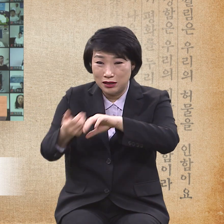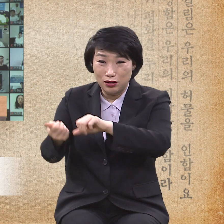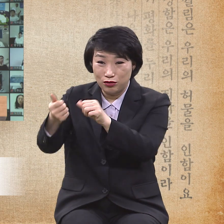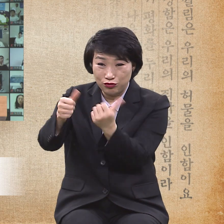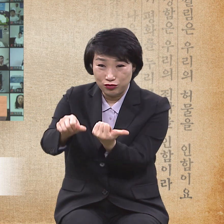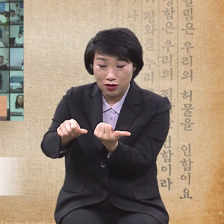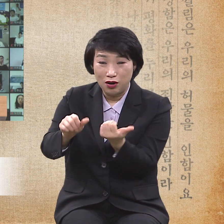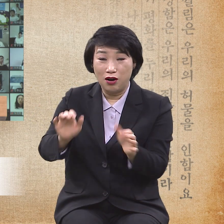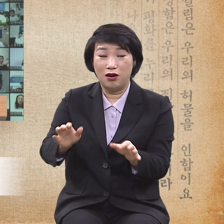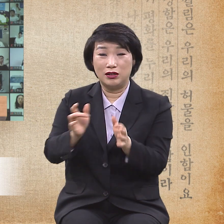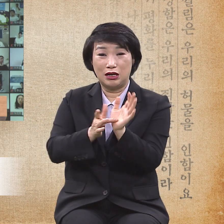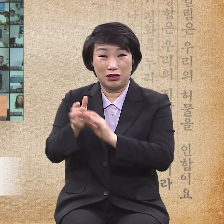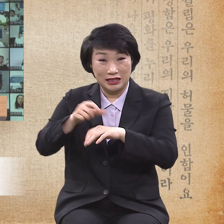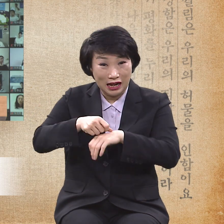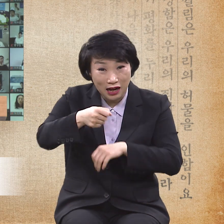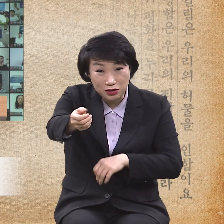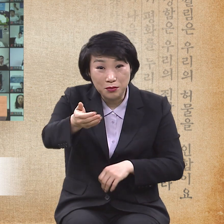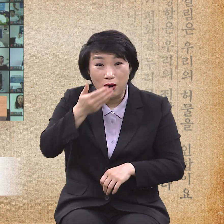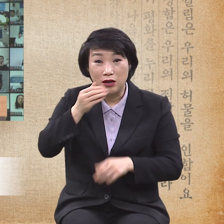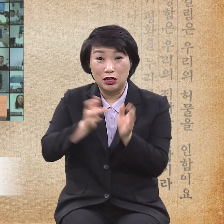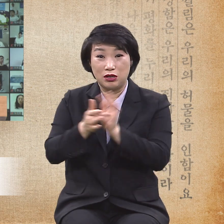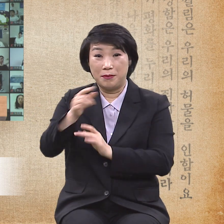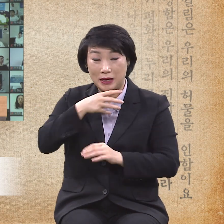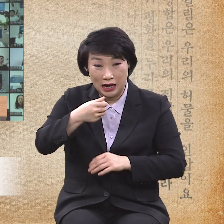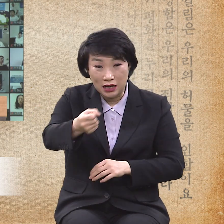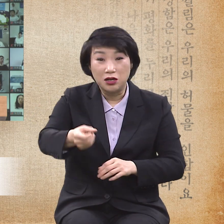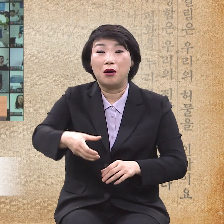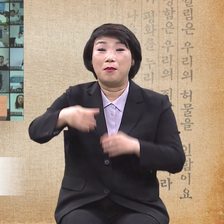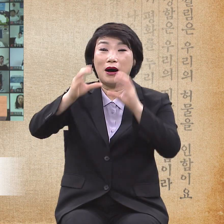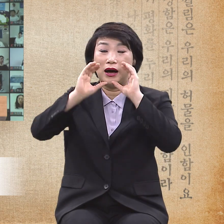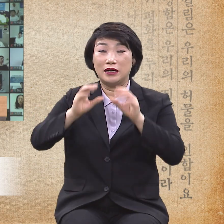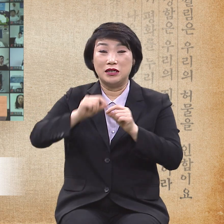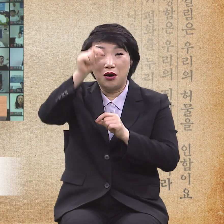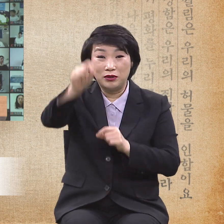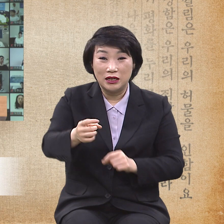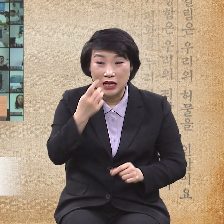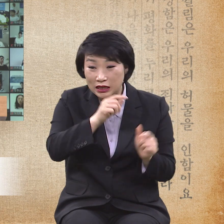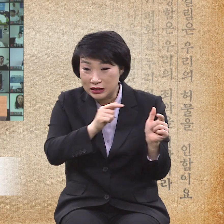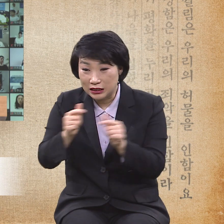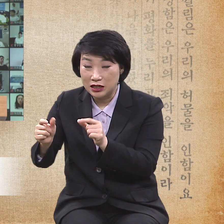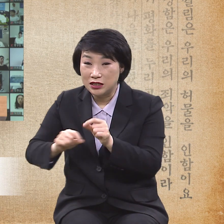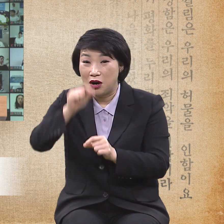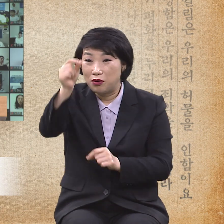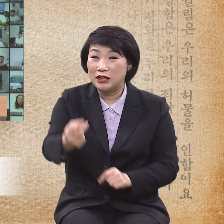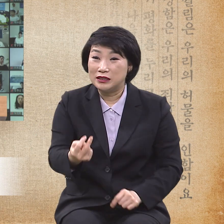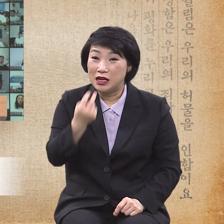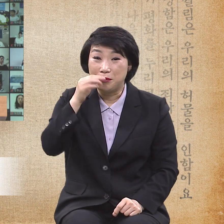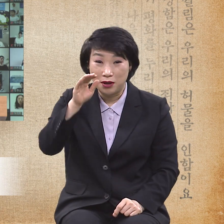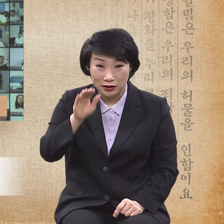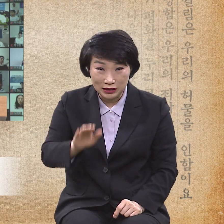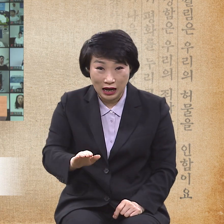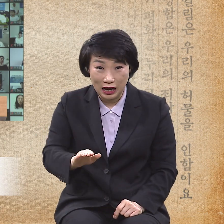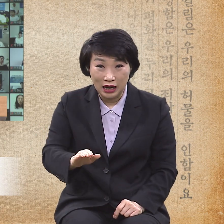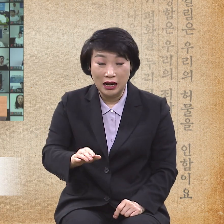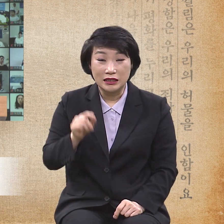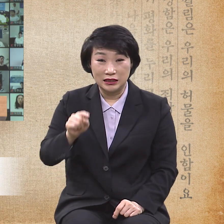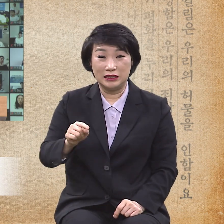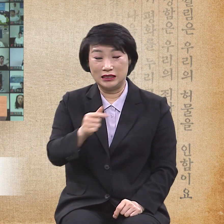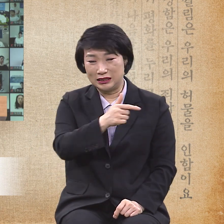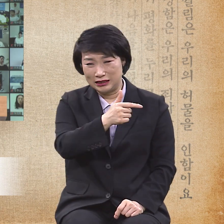살을 받아먹어 내 피를 받아마셔. 영원한 양식이야, 영원한 생명이야